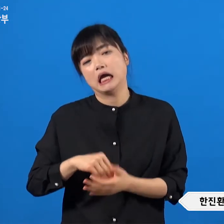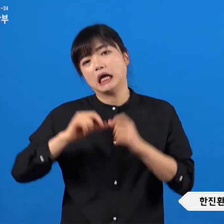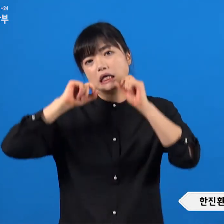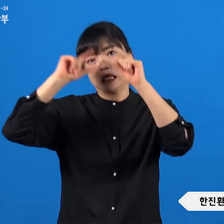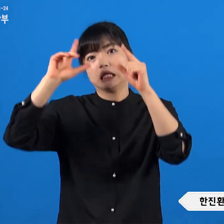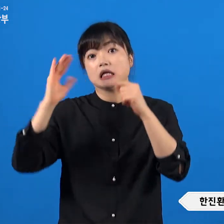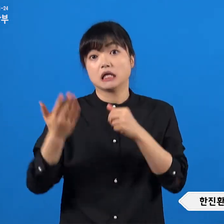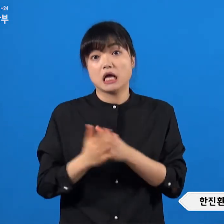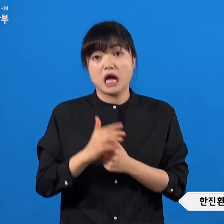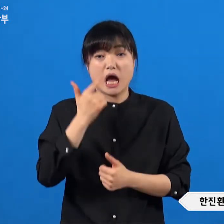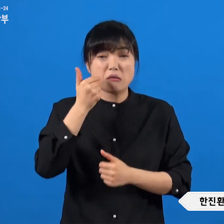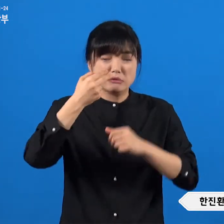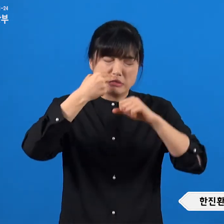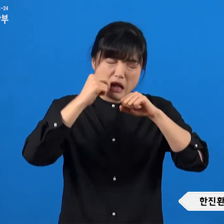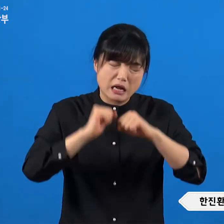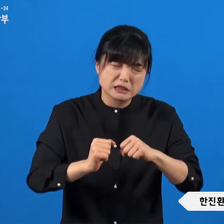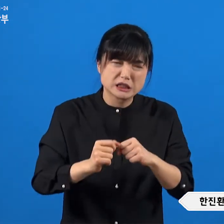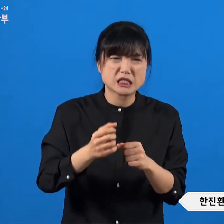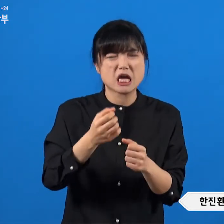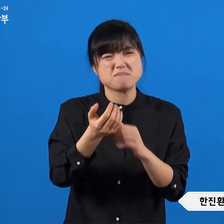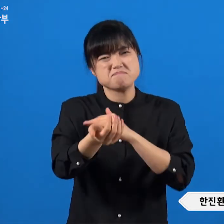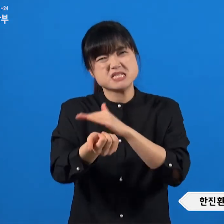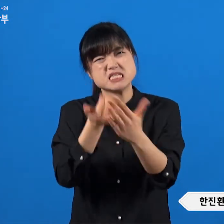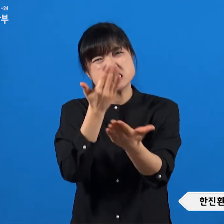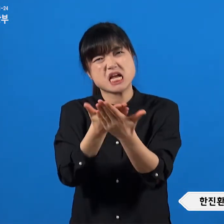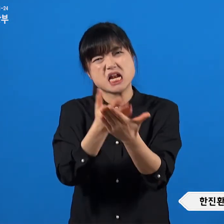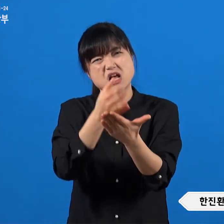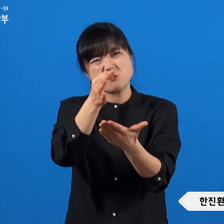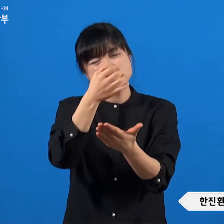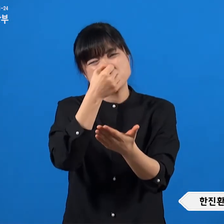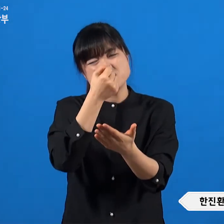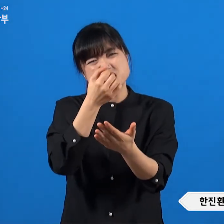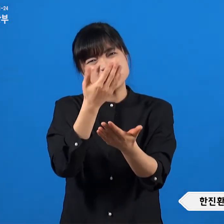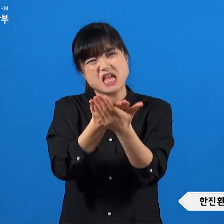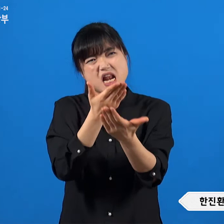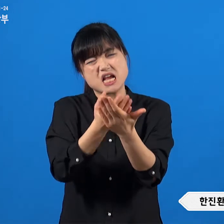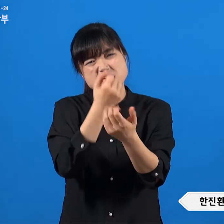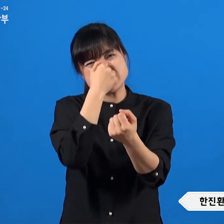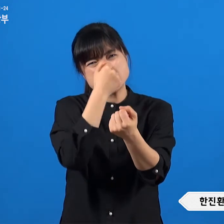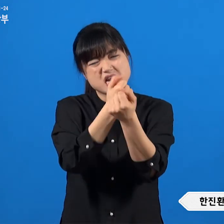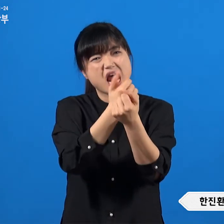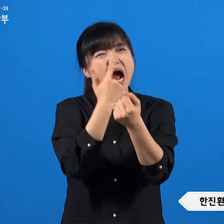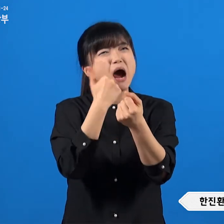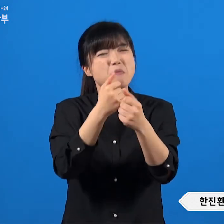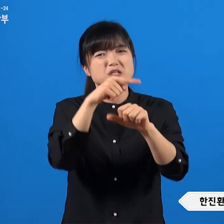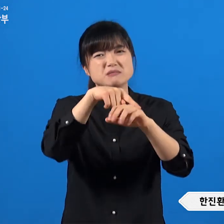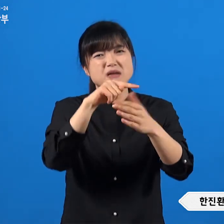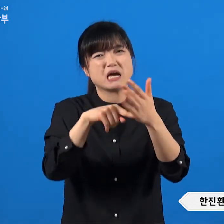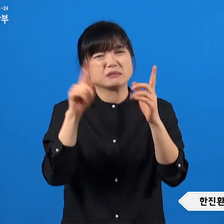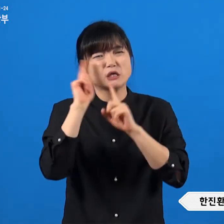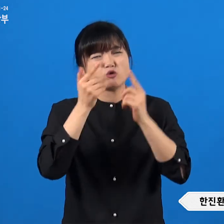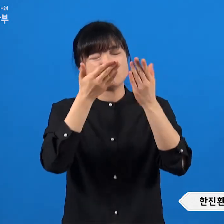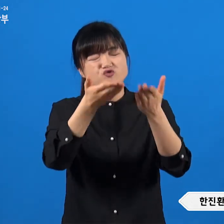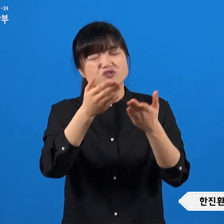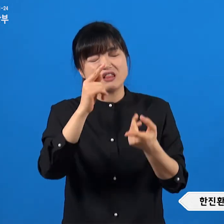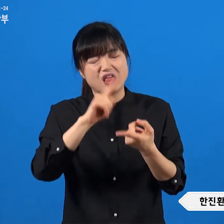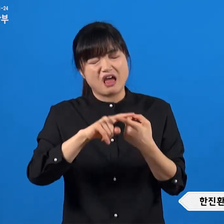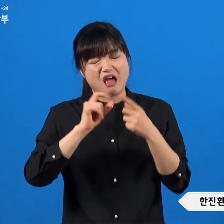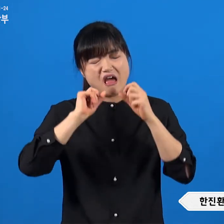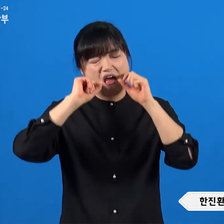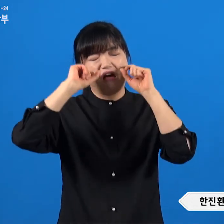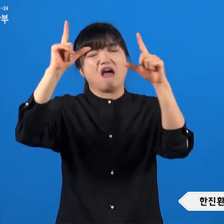아버지 살아계신데 유산 미리 달라고 하는 것은 아버지 가슴에 비수를 꽂는 일인 것을 비로소 깨닫게 된